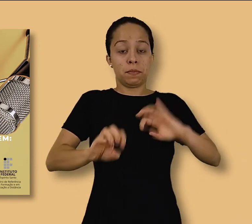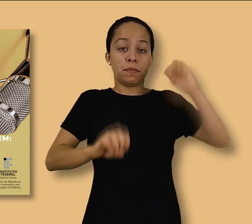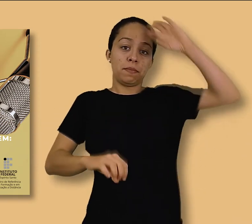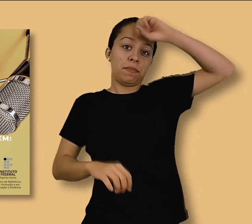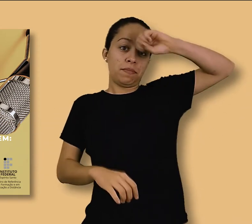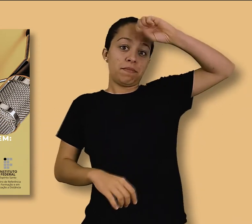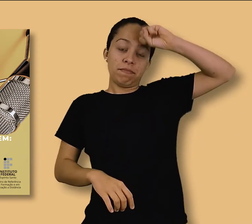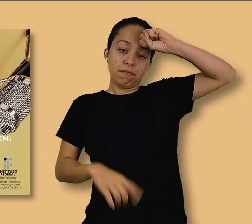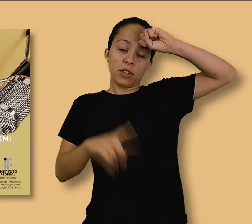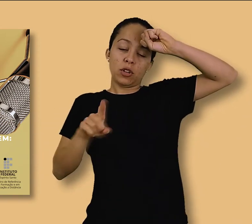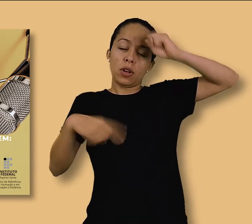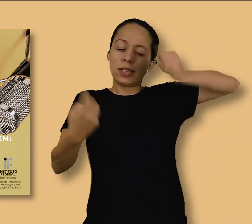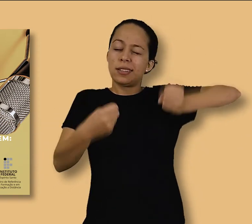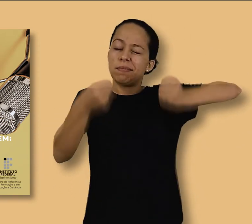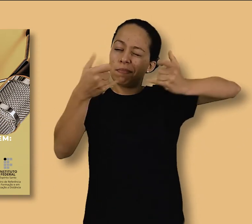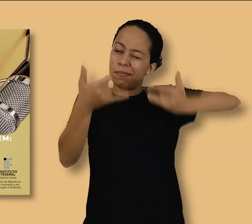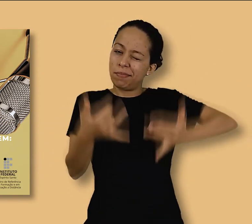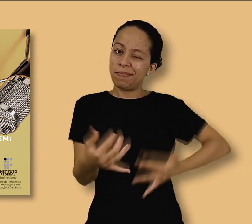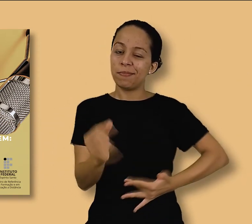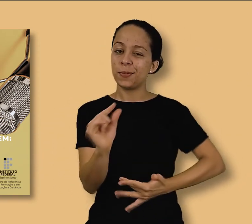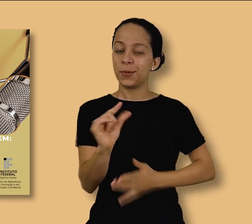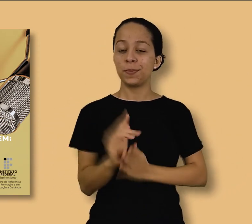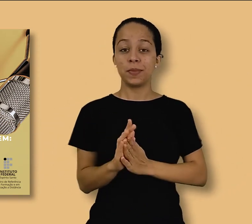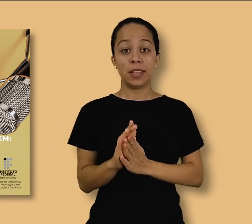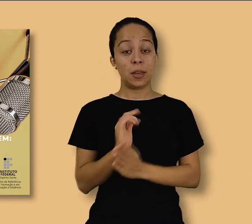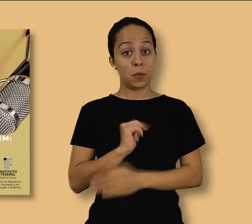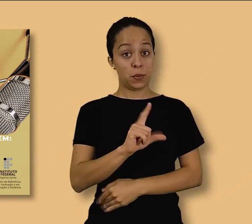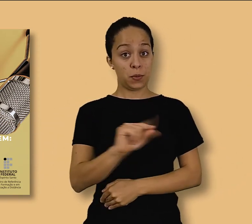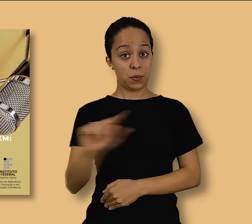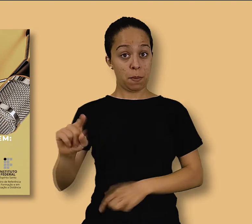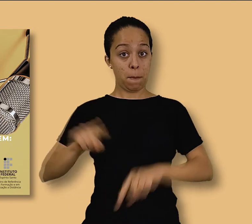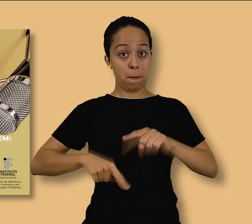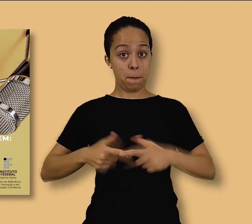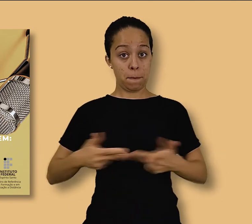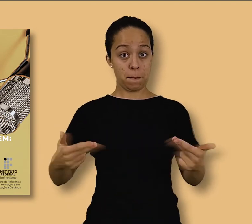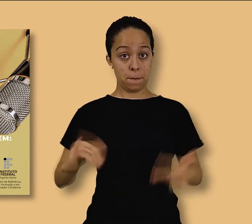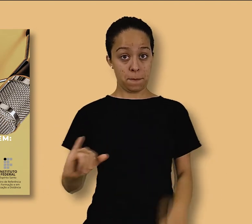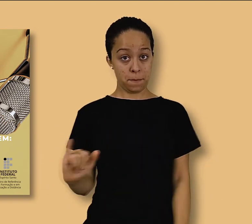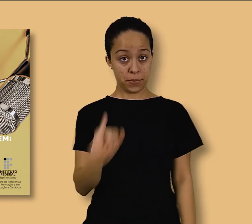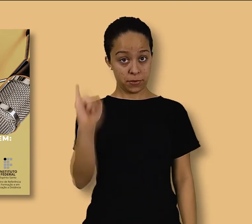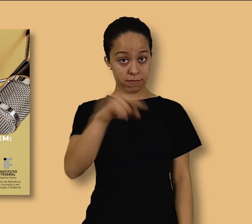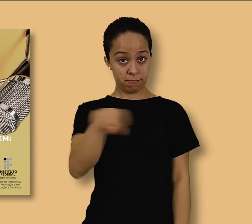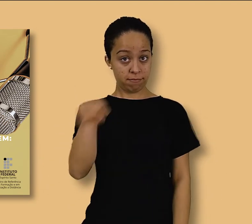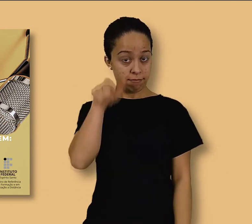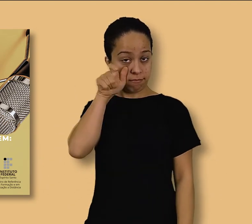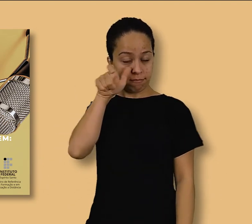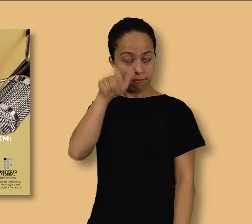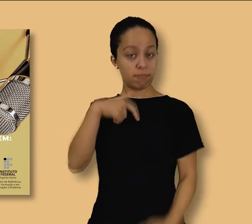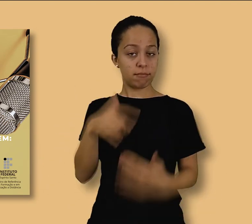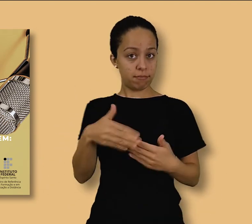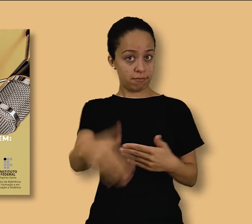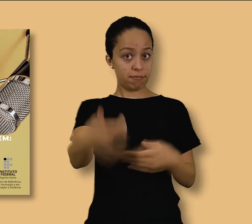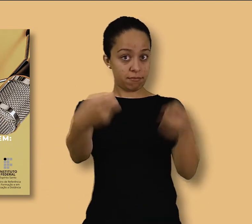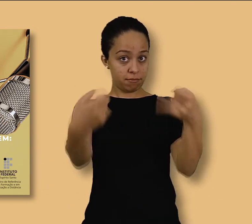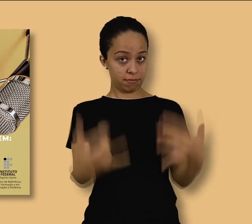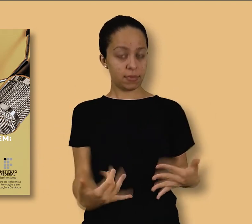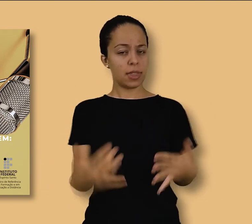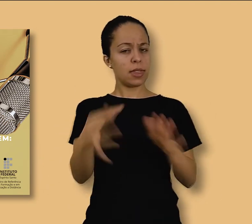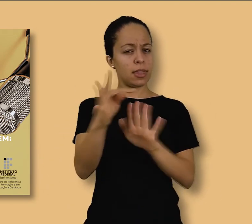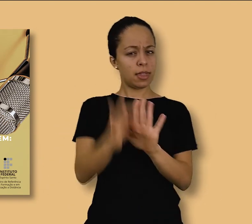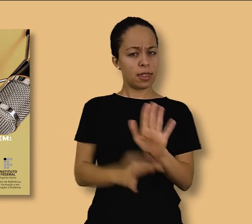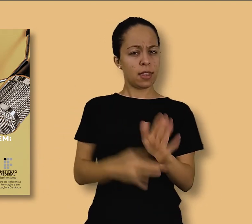refletir um pouco sobre isso para isso eu separei alguns materiais importantes para vocês eu vou falar daqui a pouco né